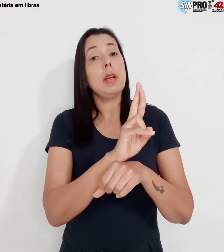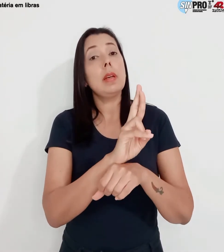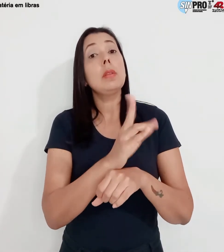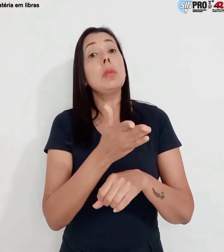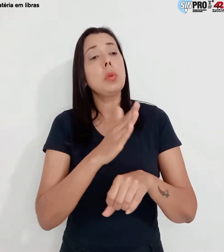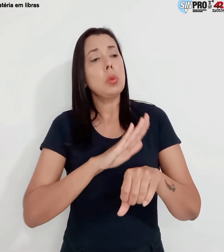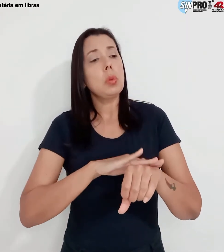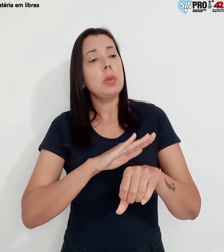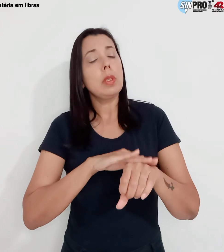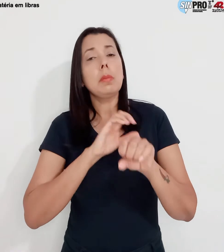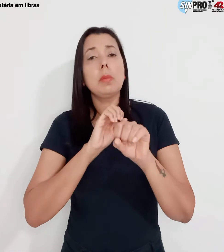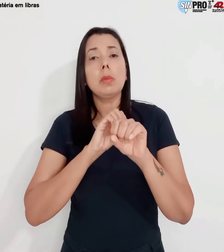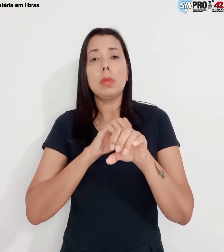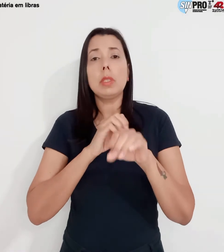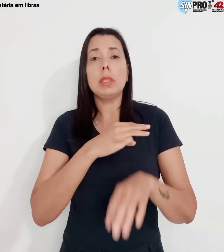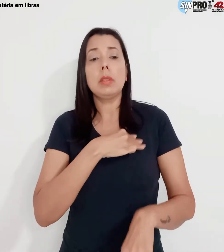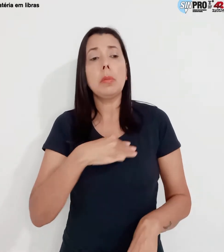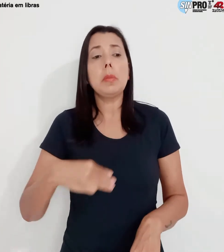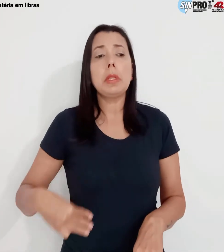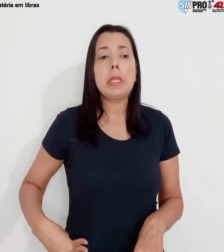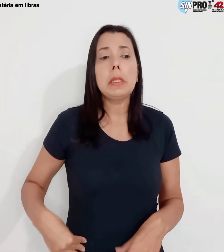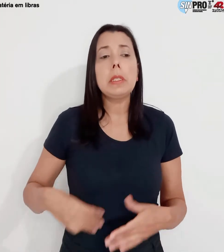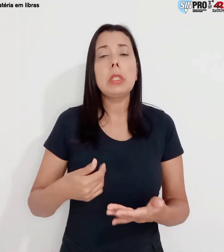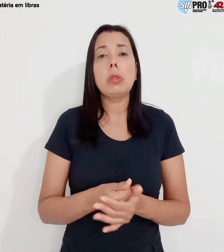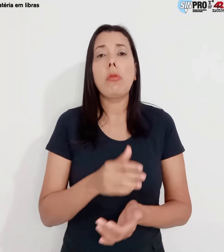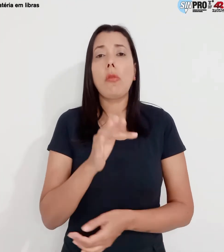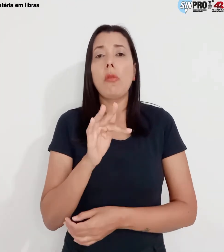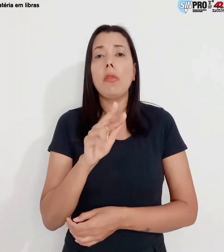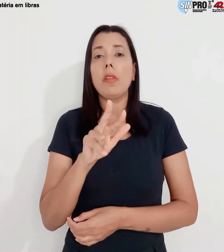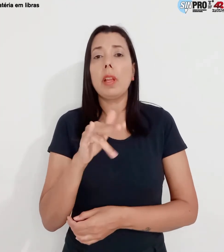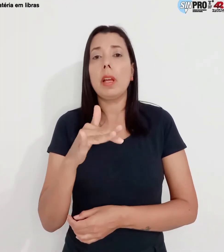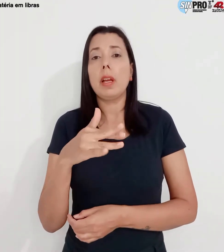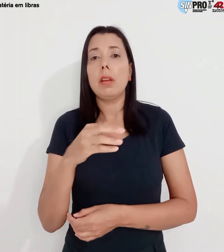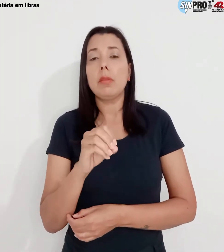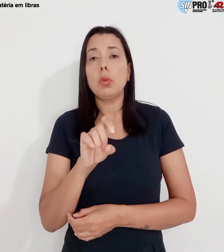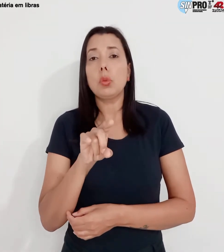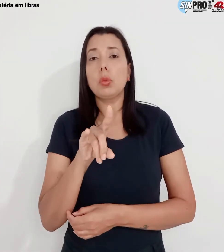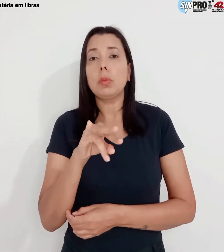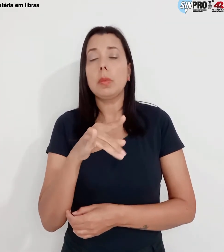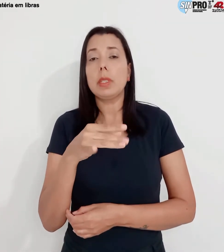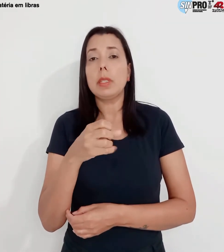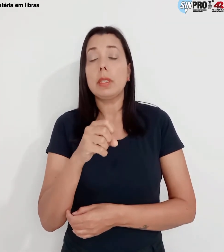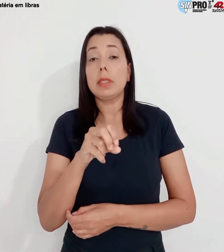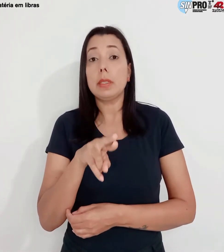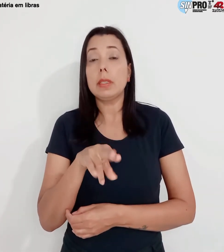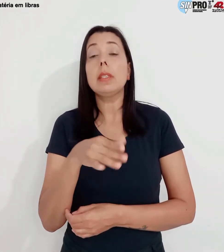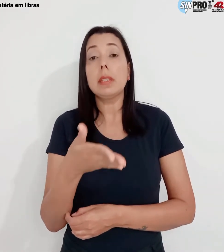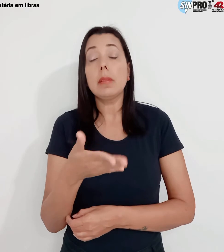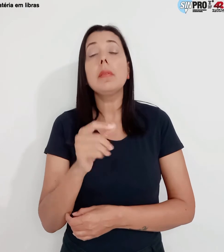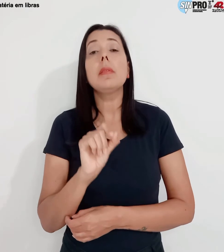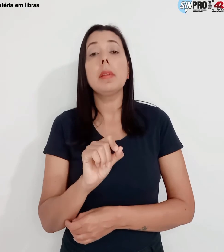pelo ministro da Educação da época, Flávio Suplicy de Lacerda, e